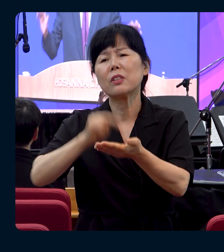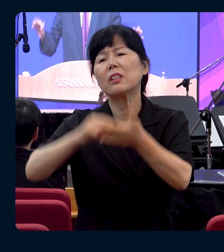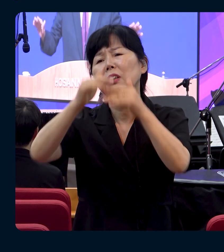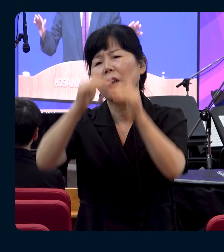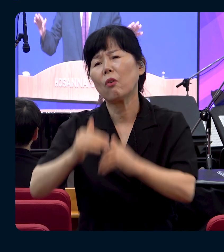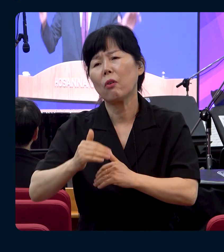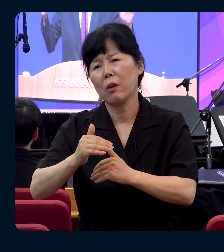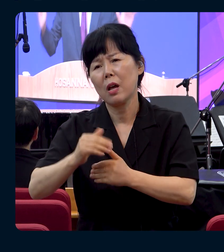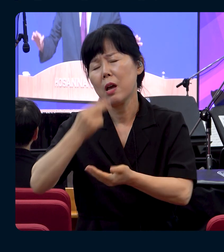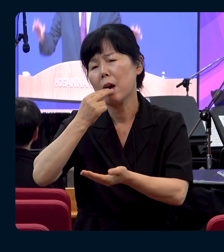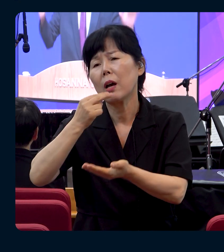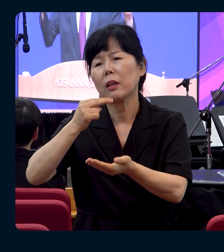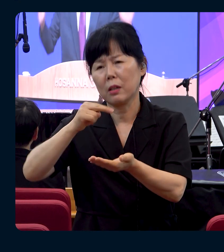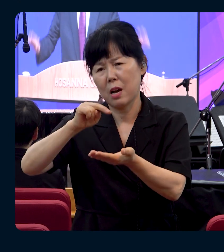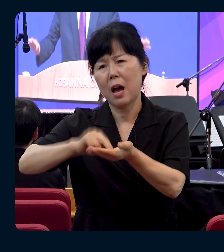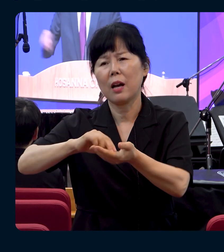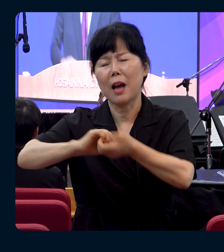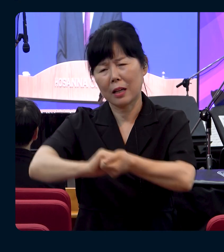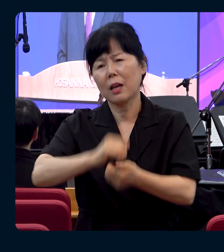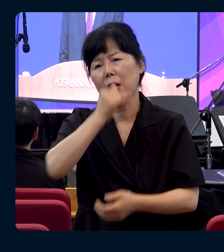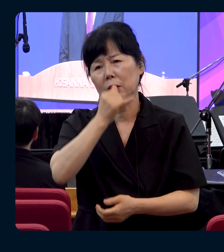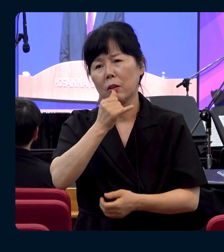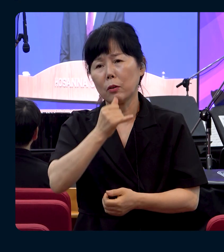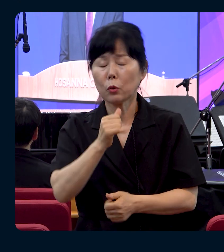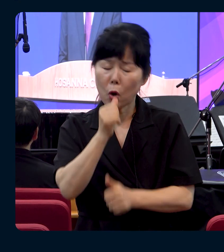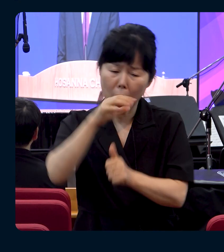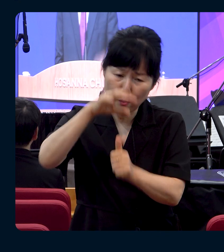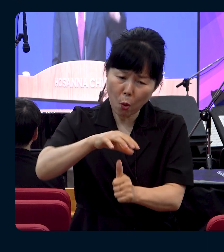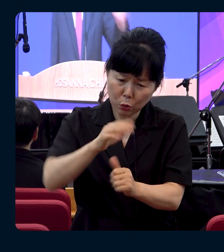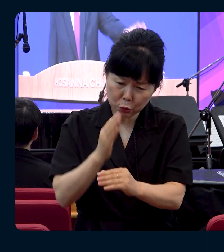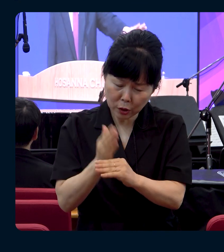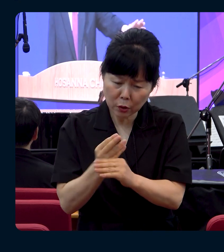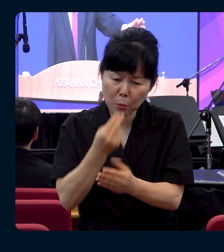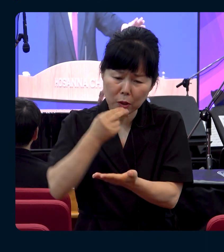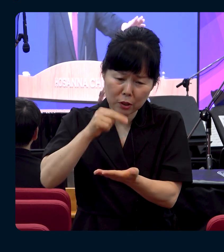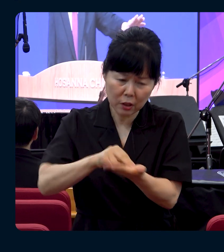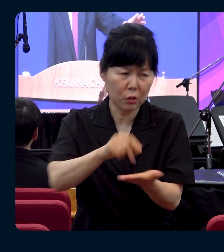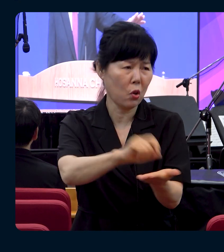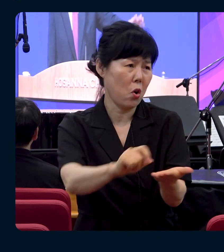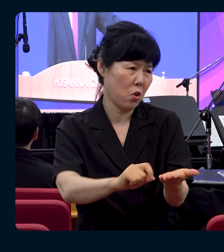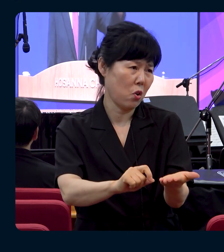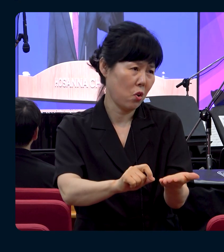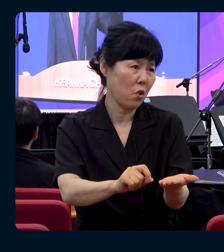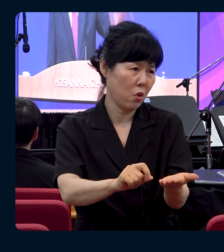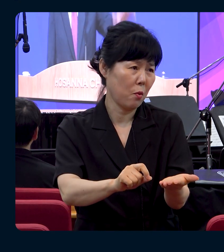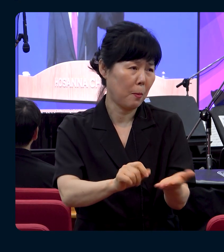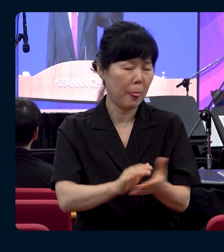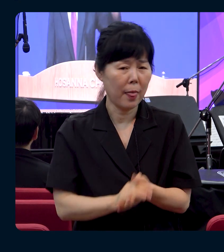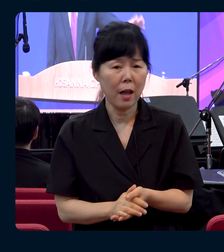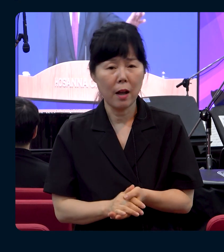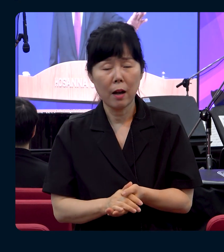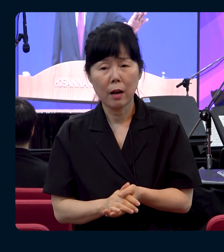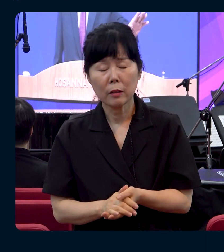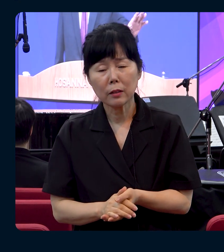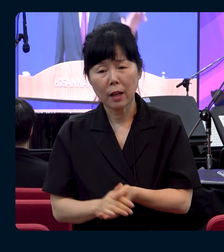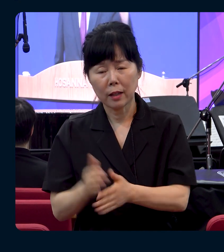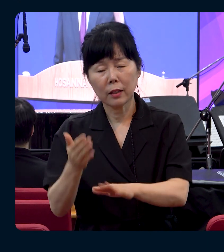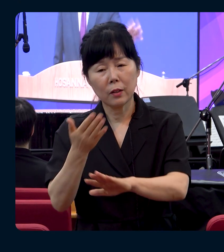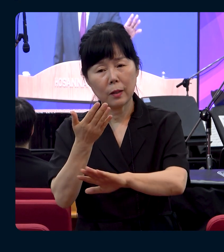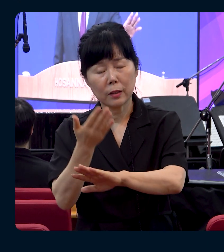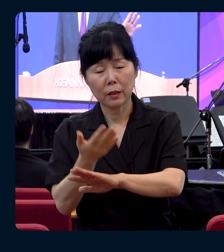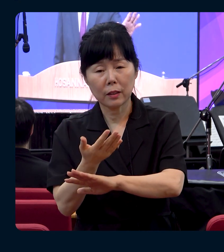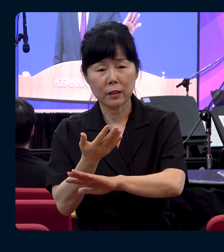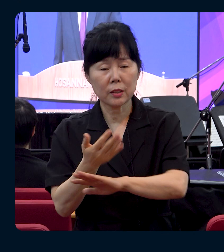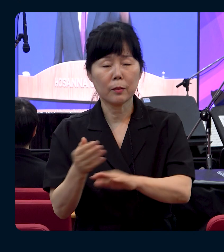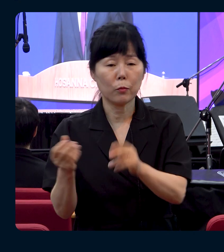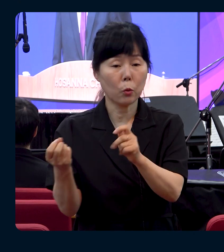다른 서신과는 근본적으로 다르다 하는 거죠. 다른 서신들은요 직접 갈 수 있지만